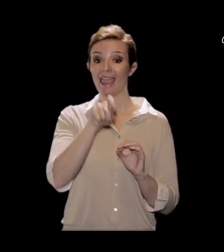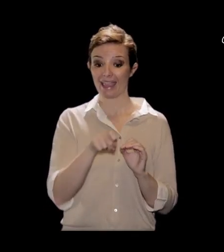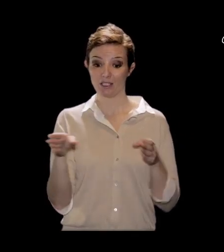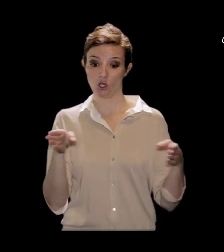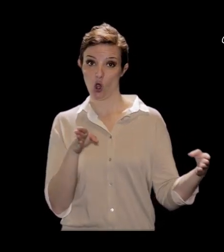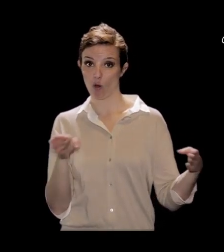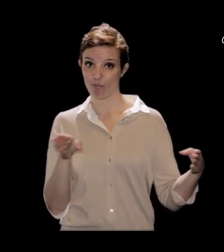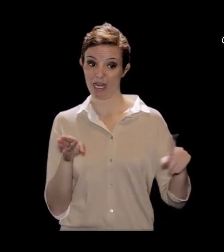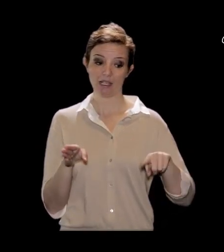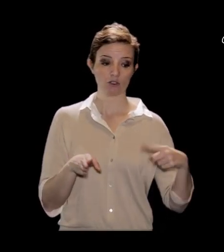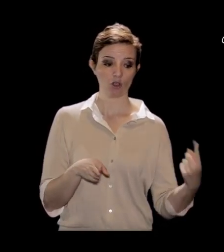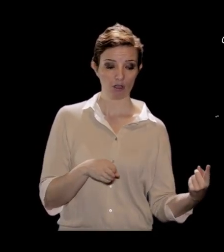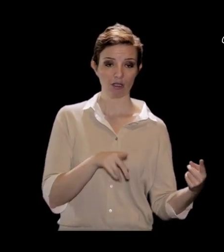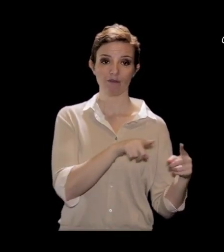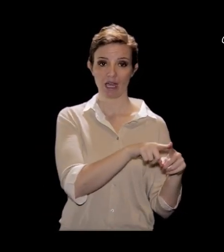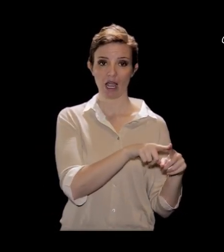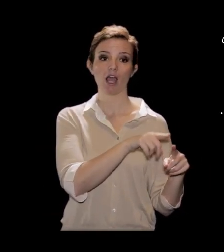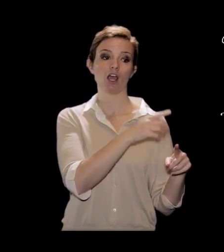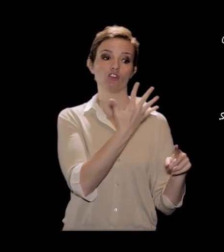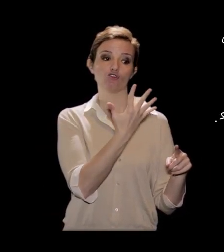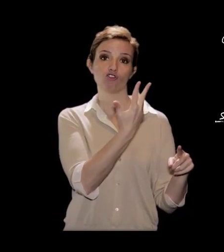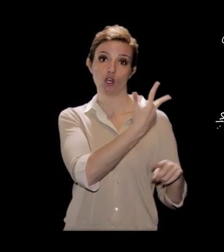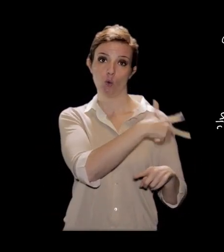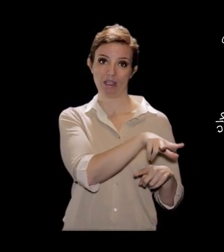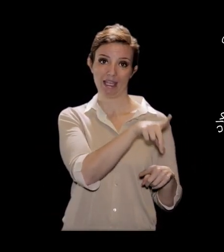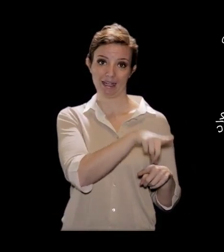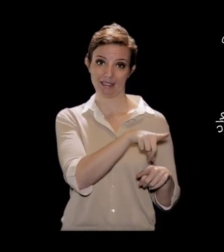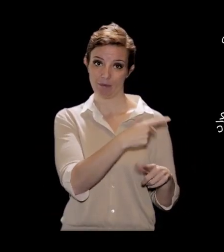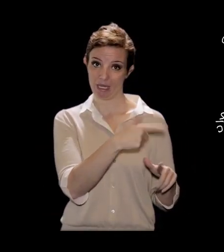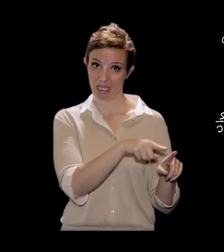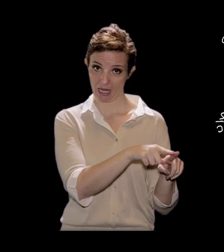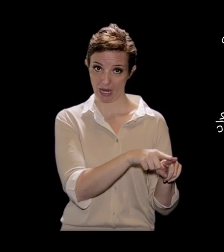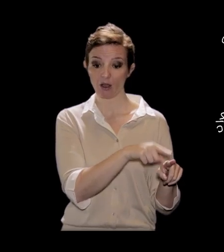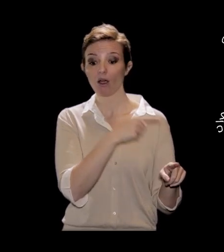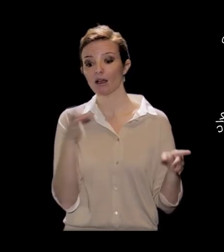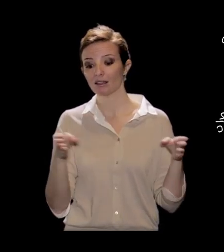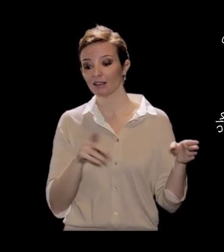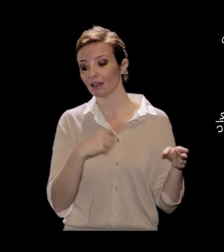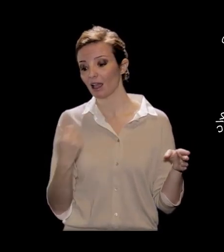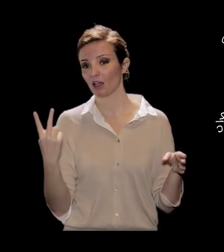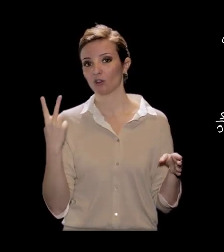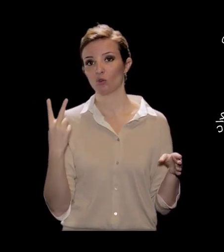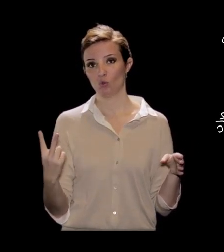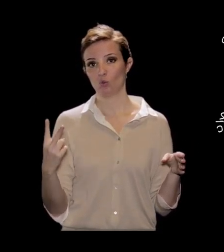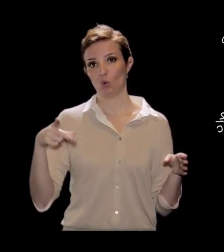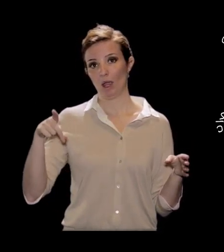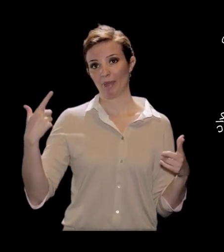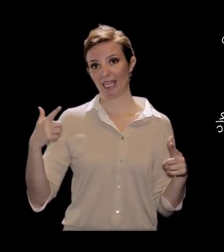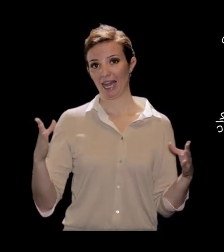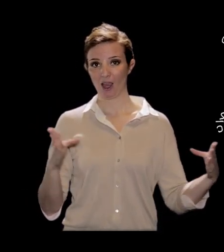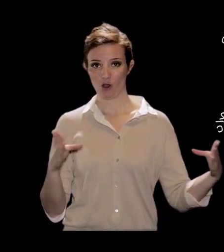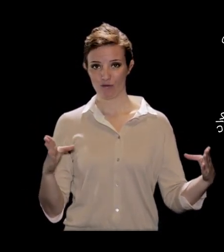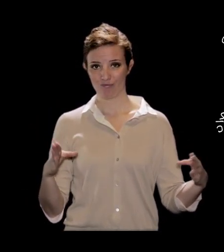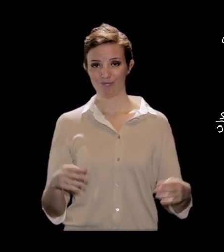compreso fra 5 terzi pi greco e 2 pi greco.